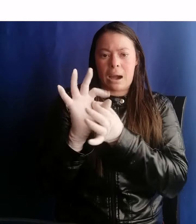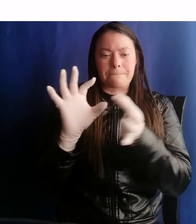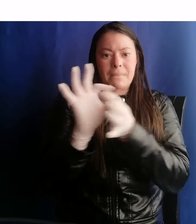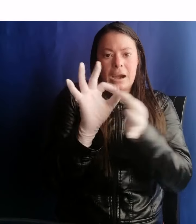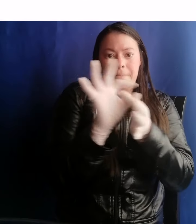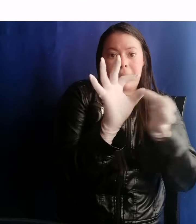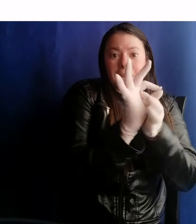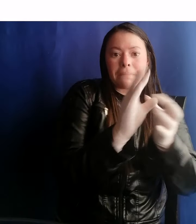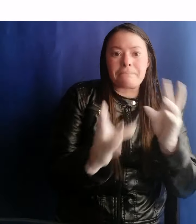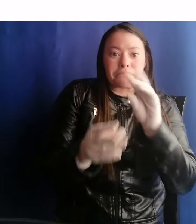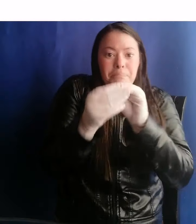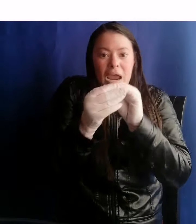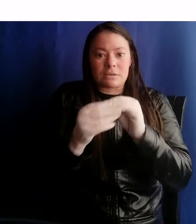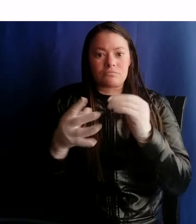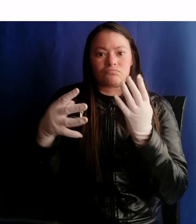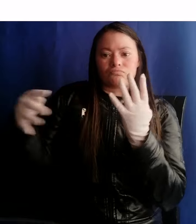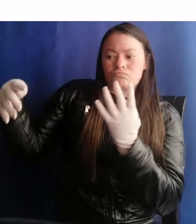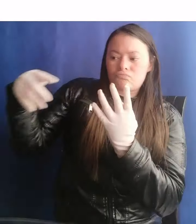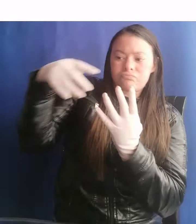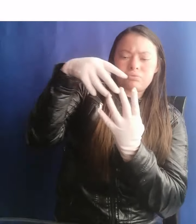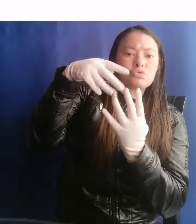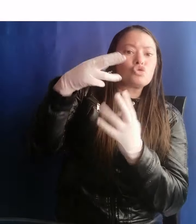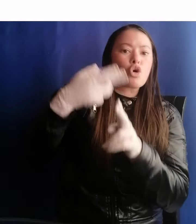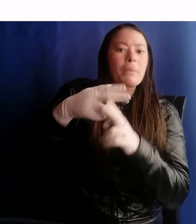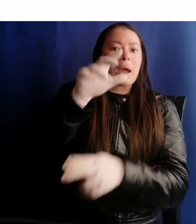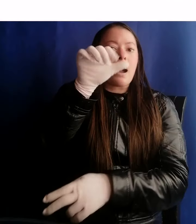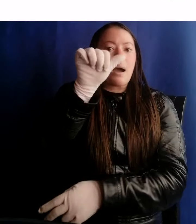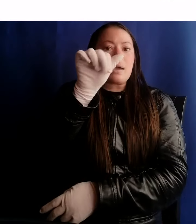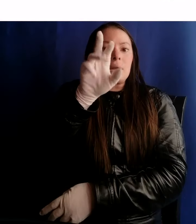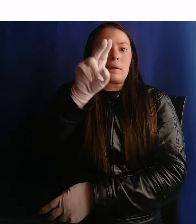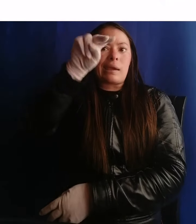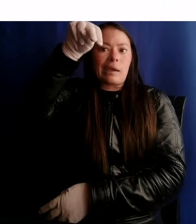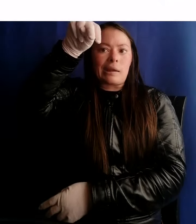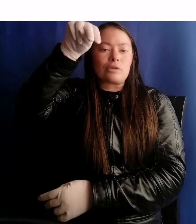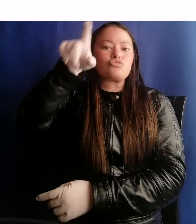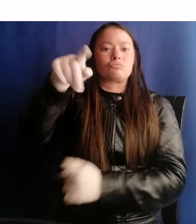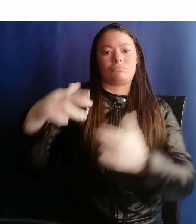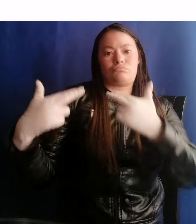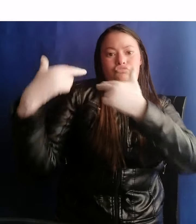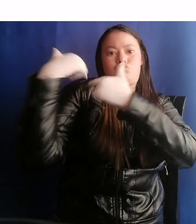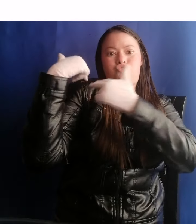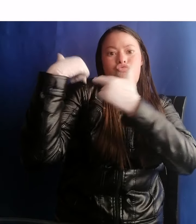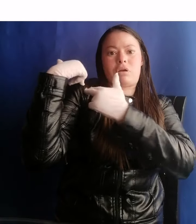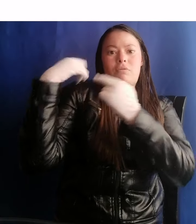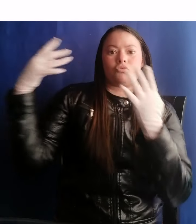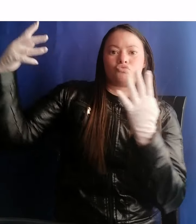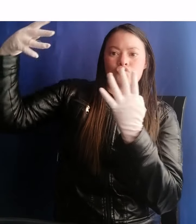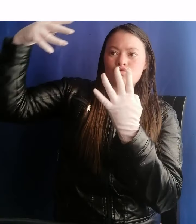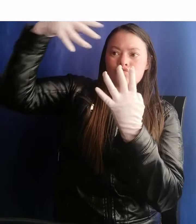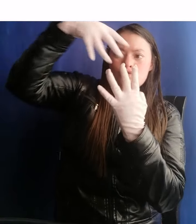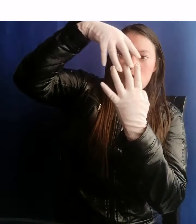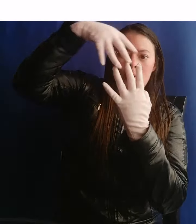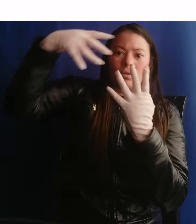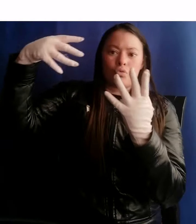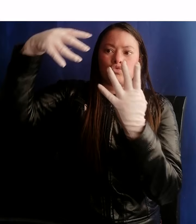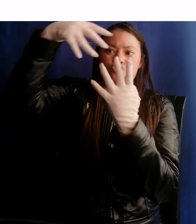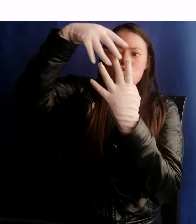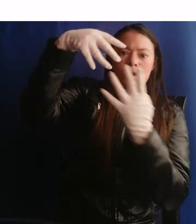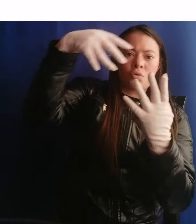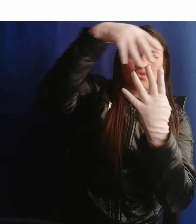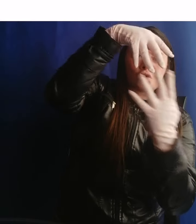Observamos cómo el proceso continúa y se siguen encadenando o enlazando aminoácidos transportados por el ARN de